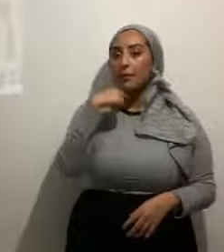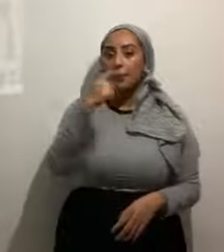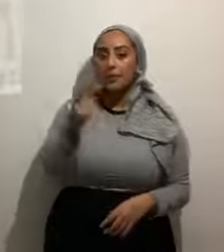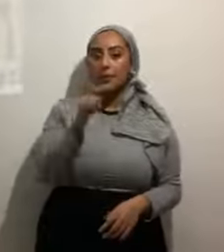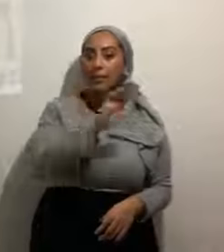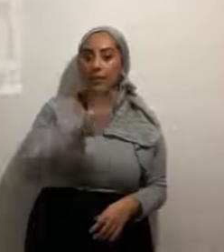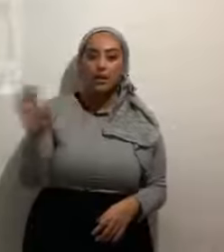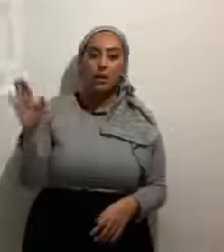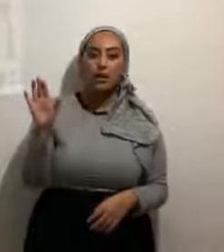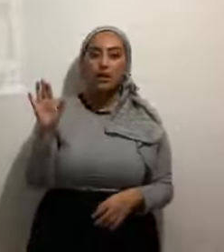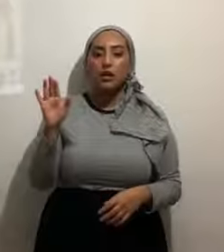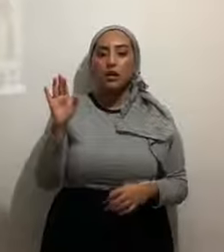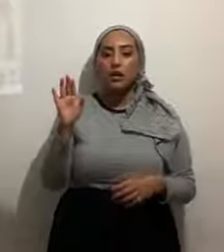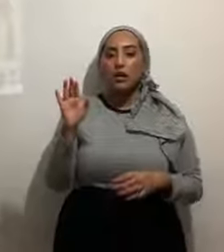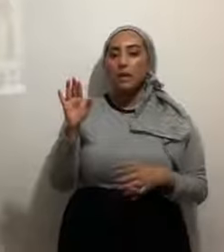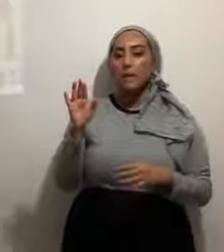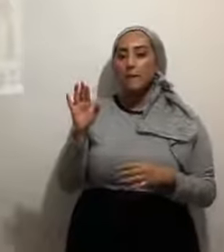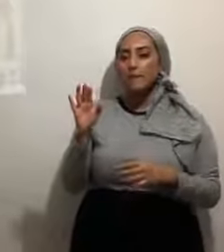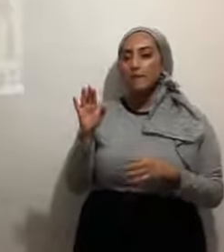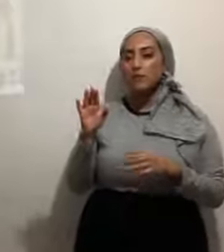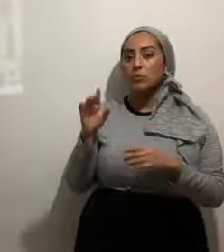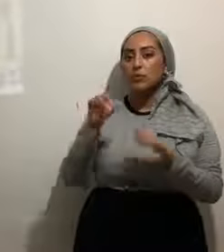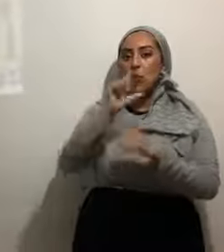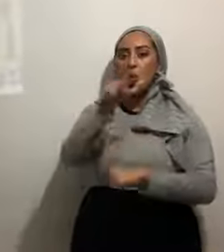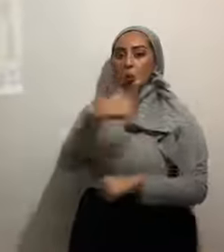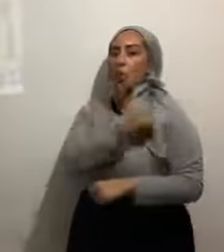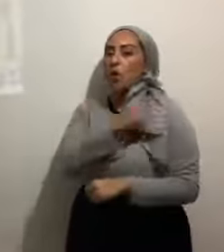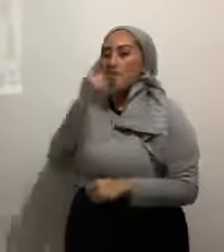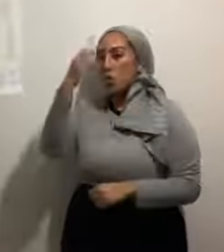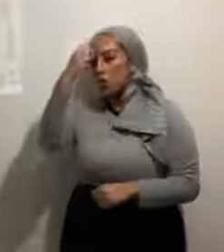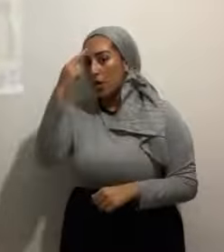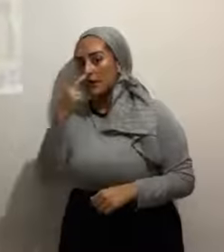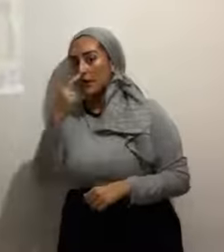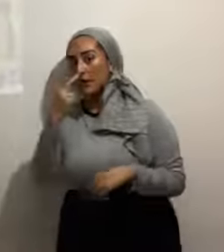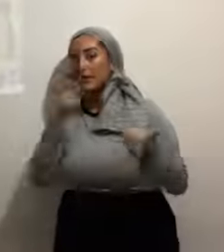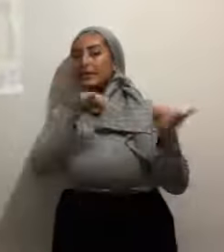lealtad a Roma. Igual